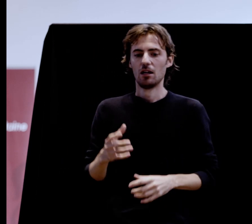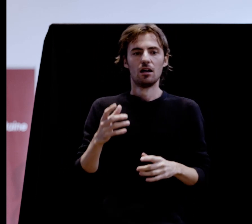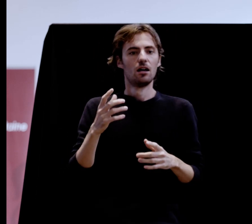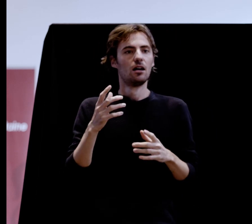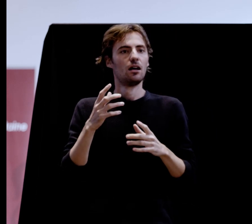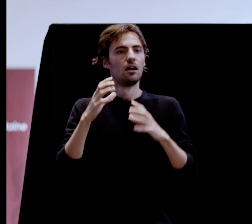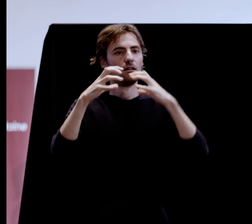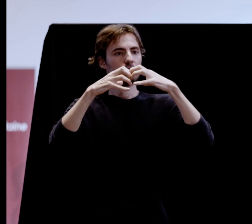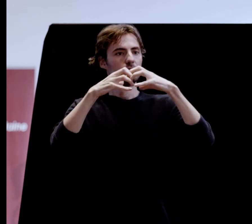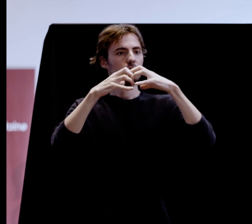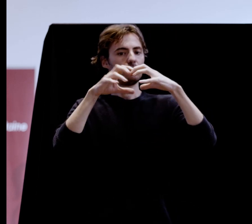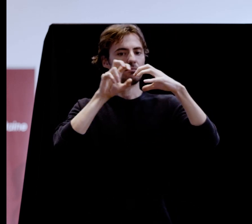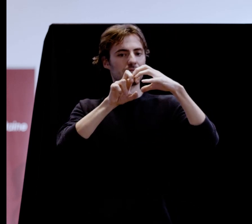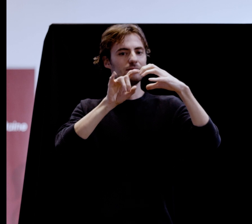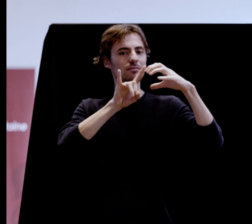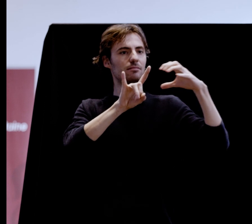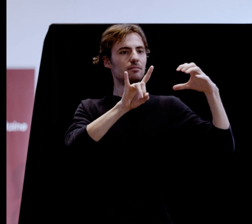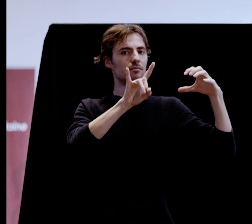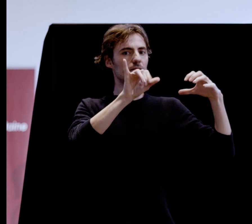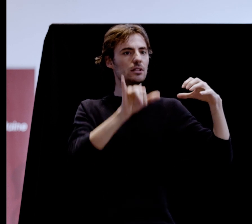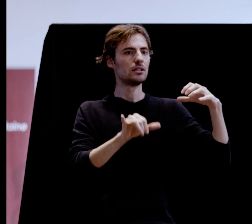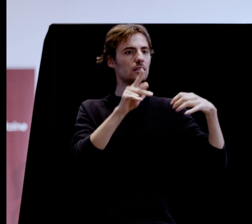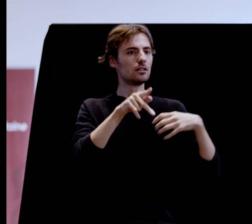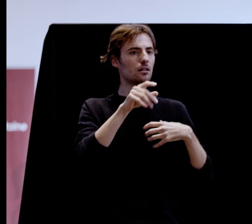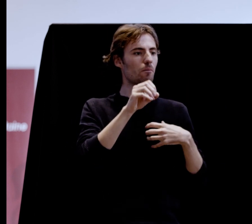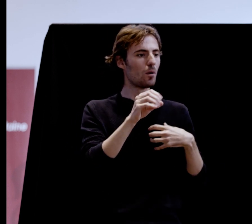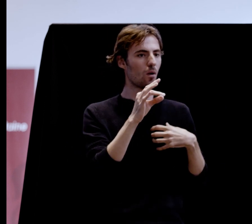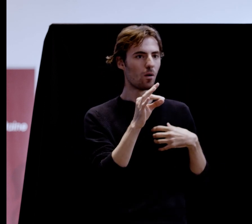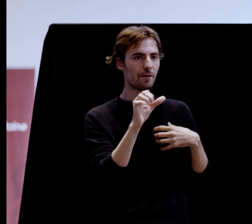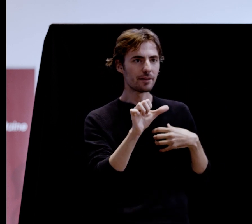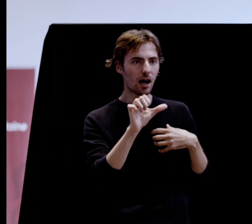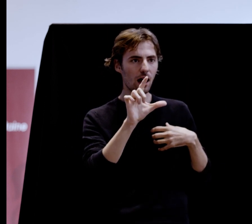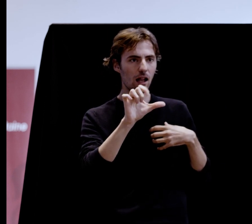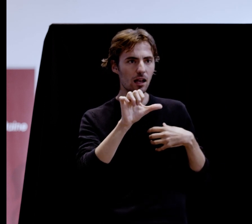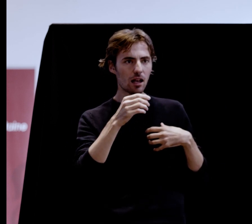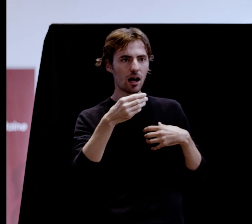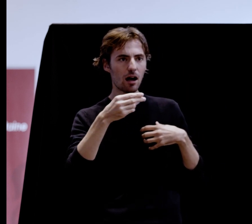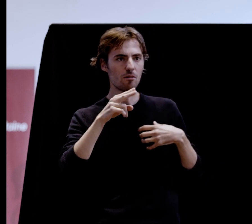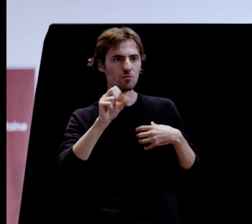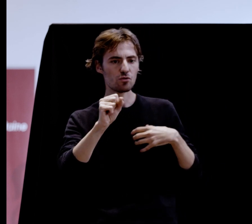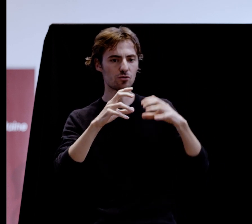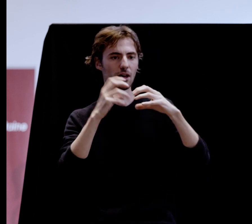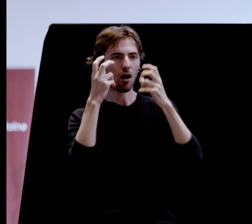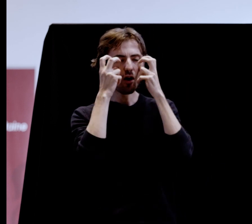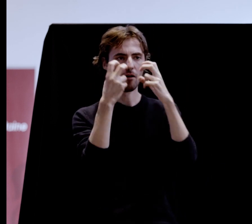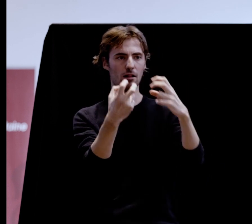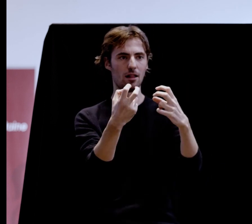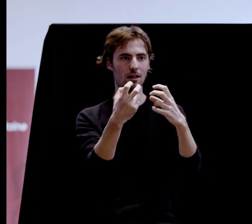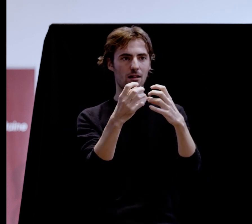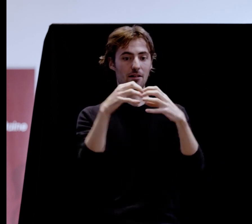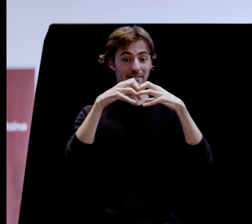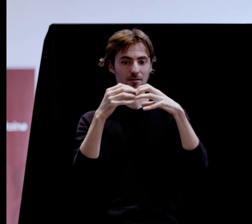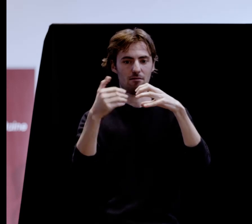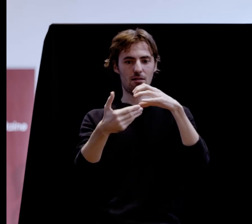l'hypothalamus. L'hypothalamus, c'est cette petite zone qui se situe derrière les yeux, au milieu, et